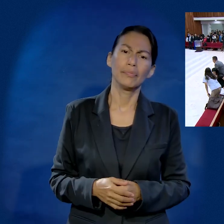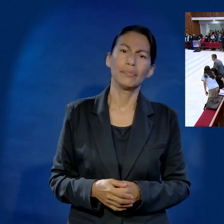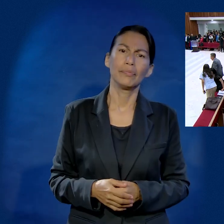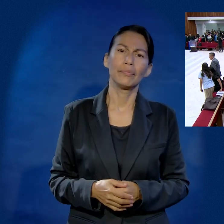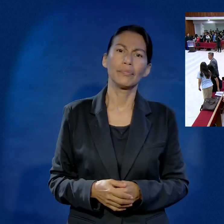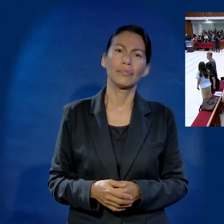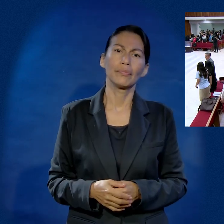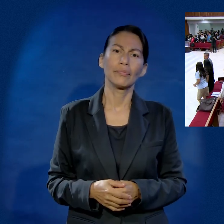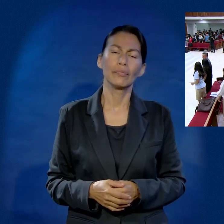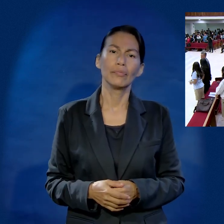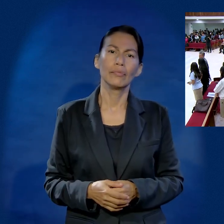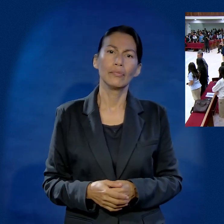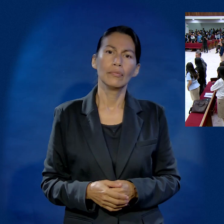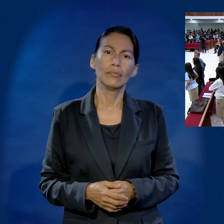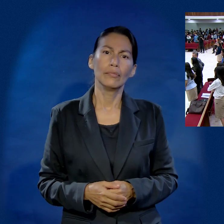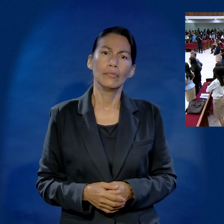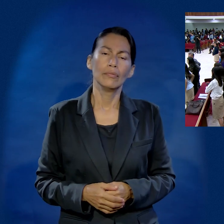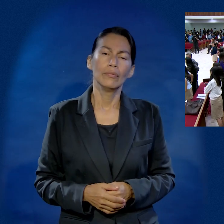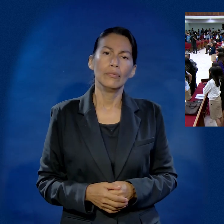Solo si usted quiere.